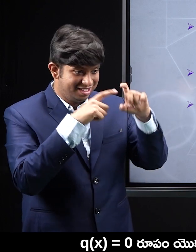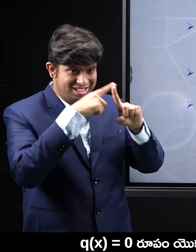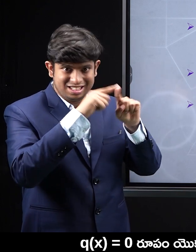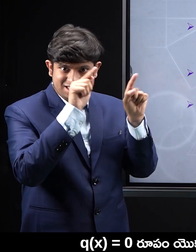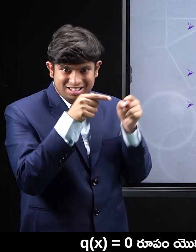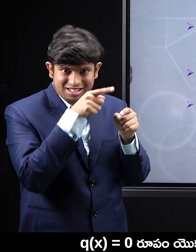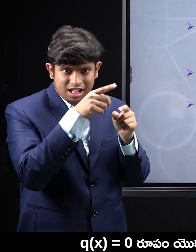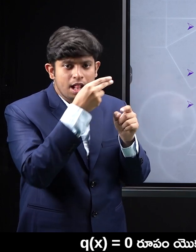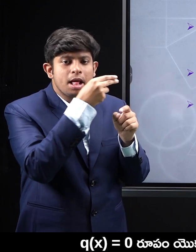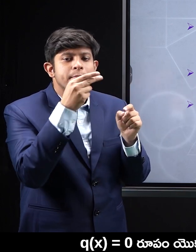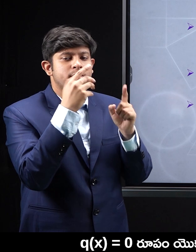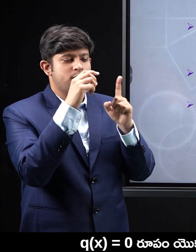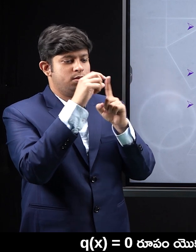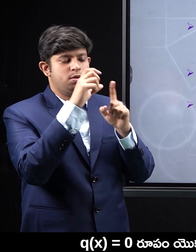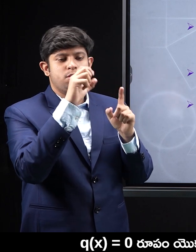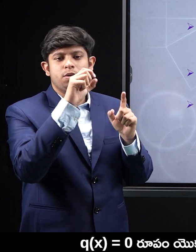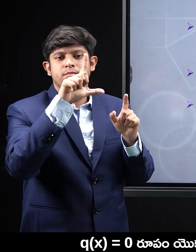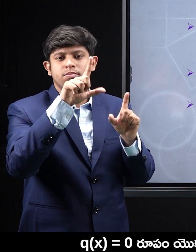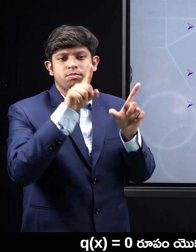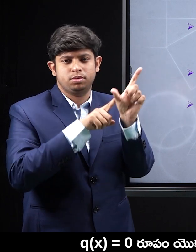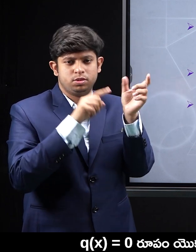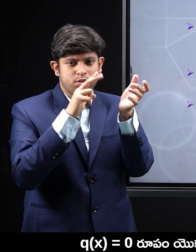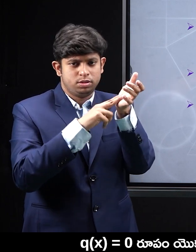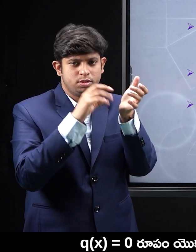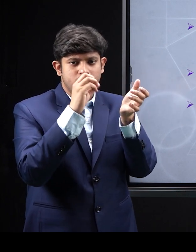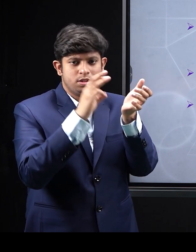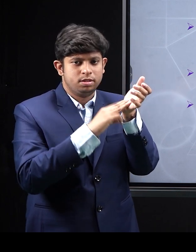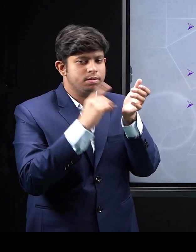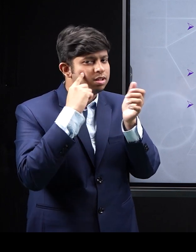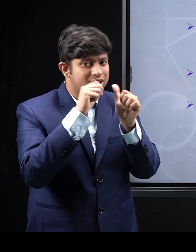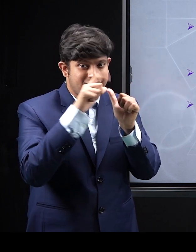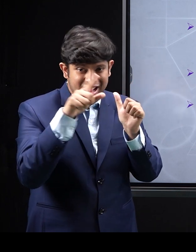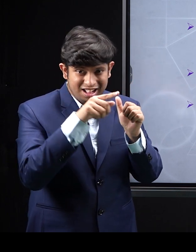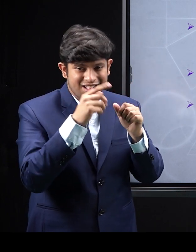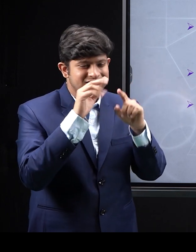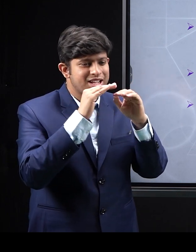qx అనేది డిగ్రీ 2 యొక్క బహుపది. ఇది చతుర్భుజ సమీకరణం.